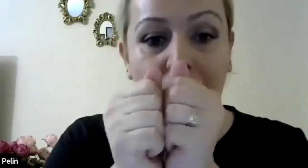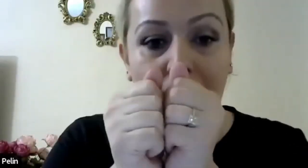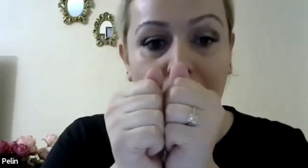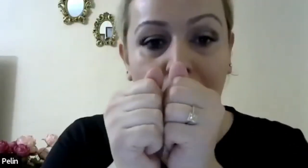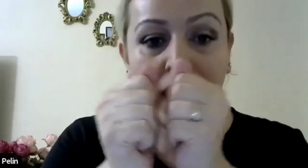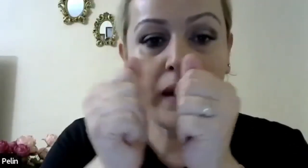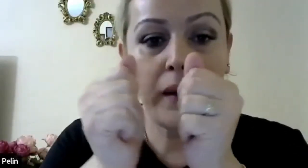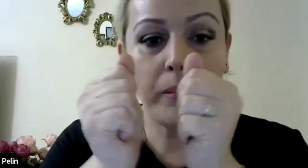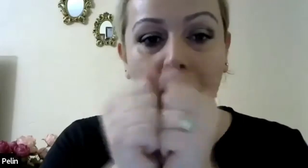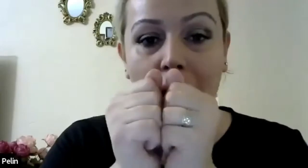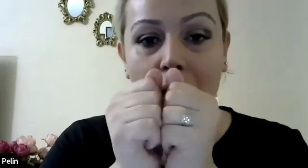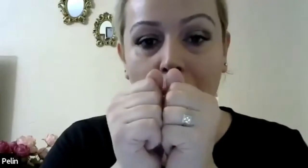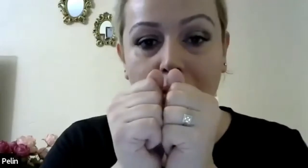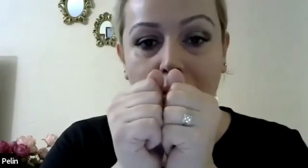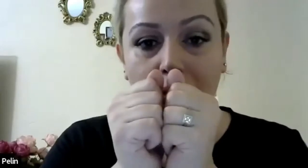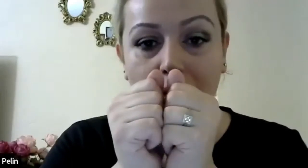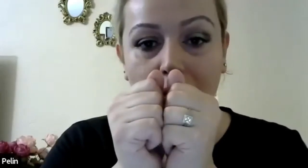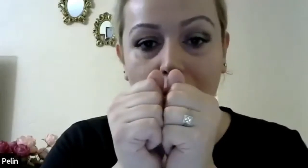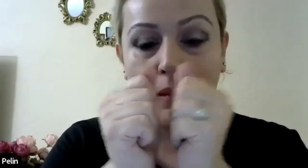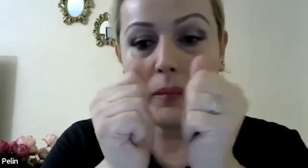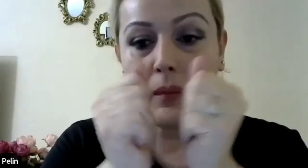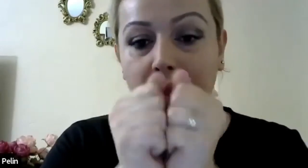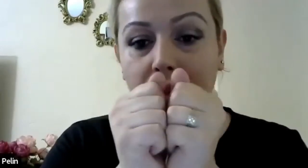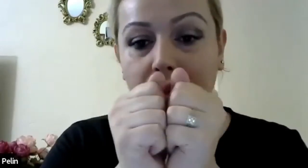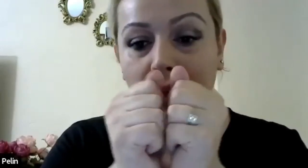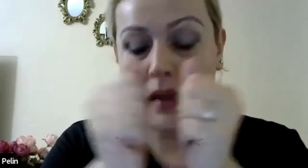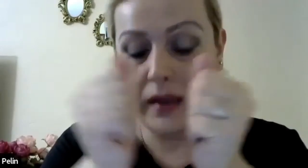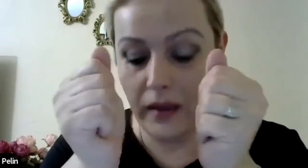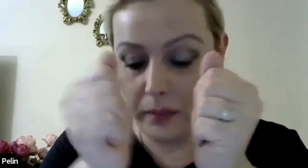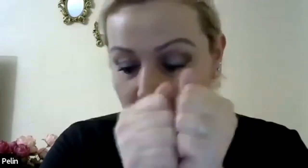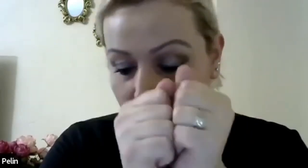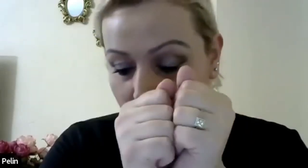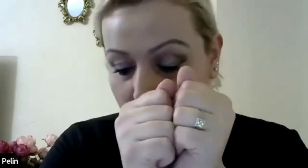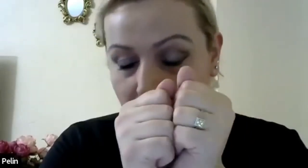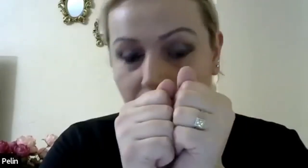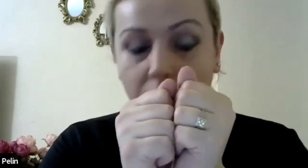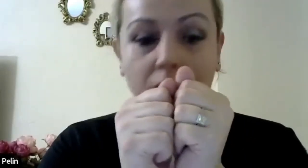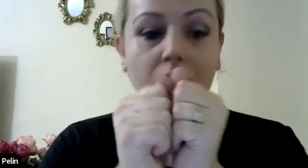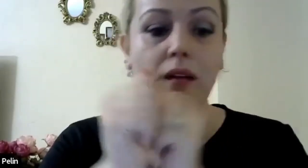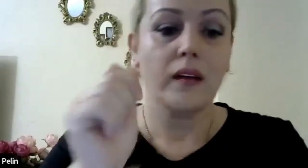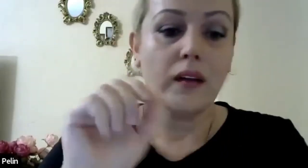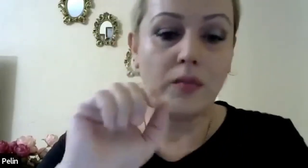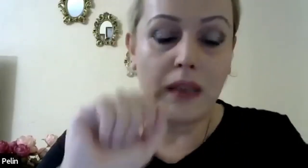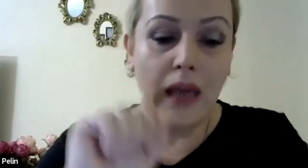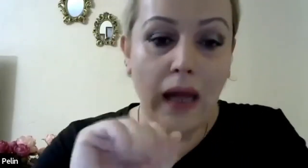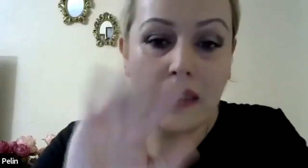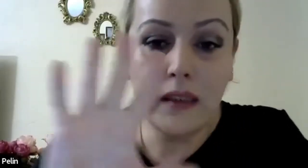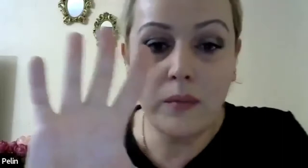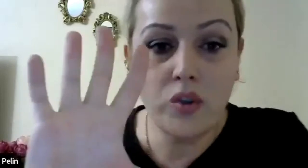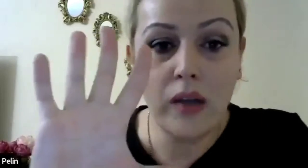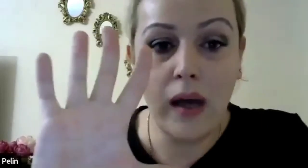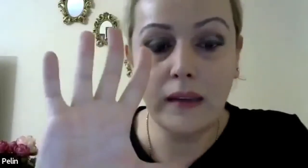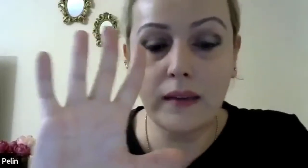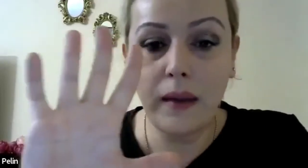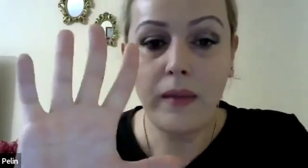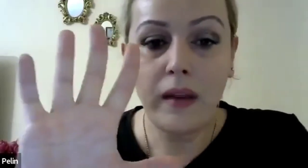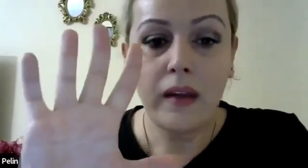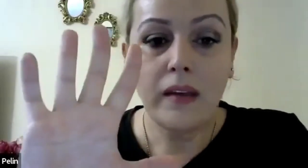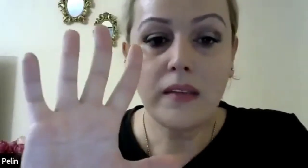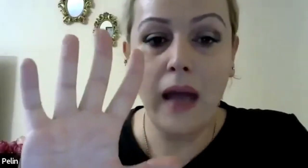Birlikte, beraber. Birlikte, beraber. Şimdi geldik kim işaretine. Sağ elimin